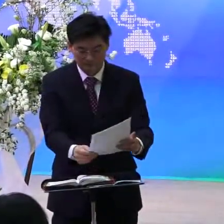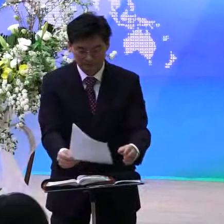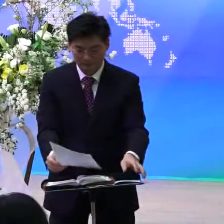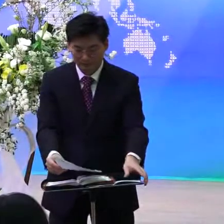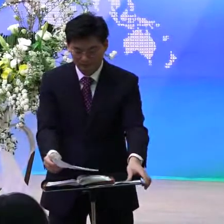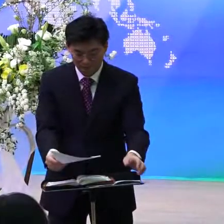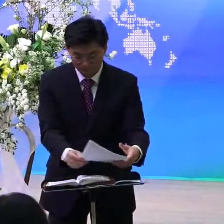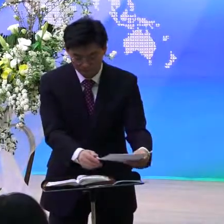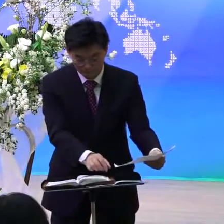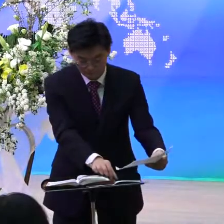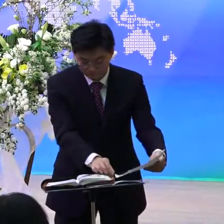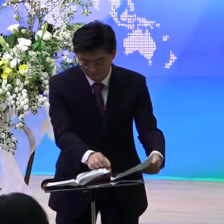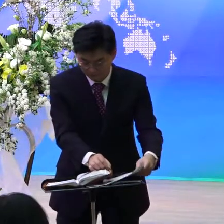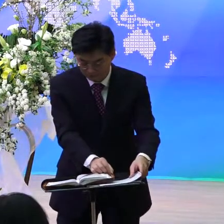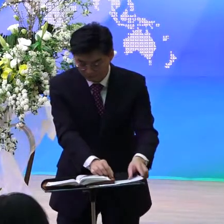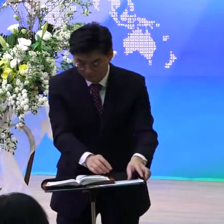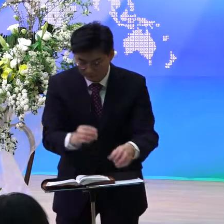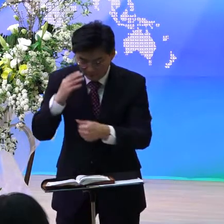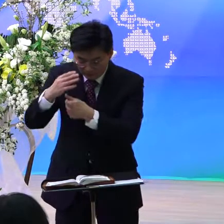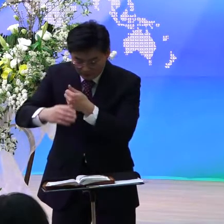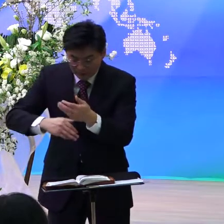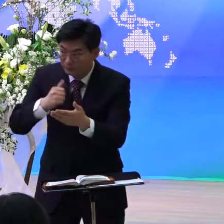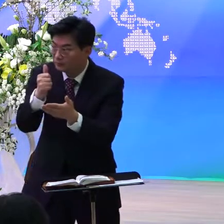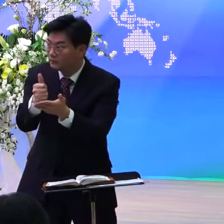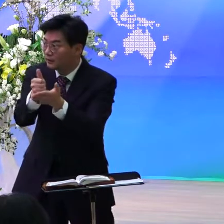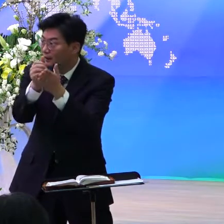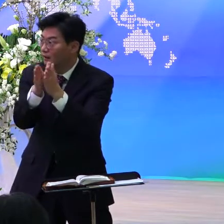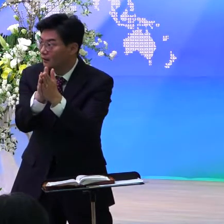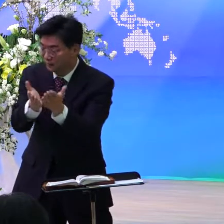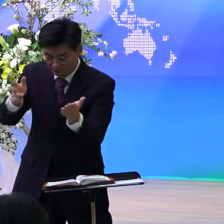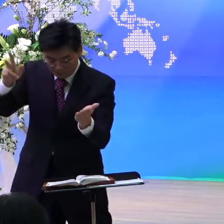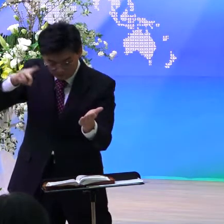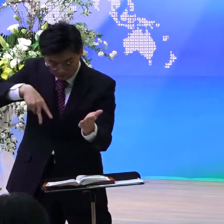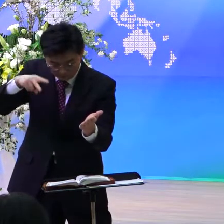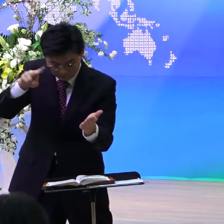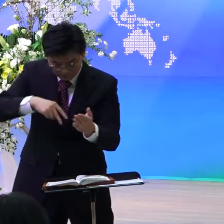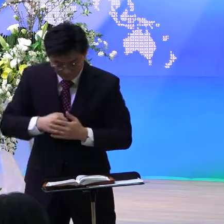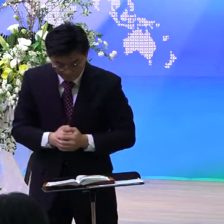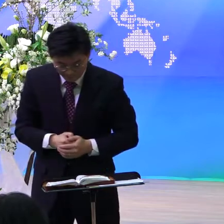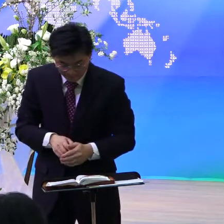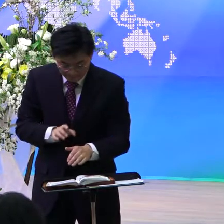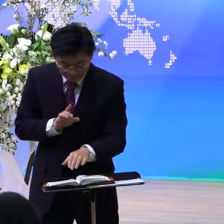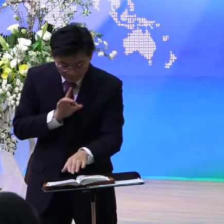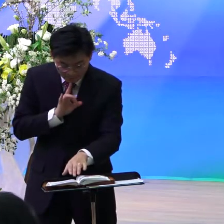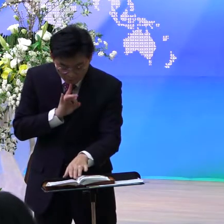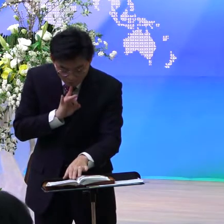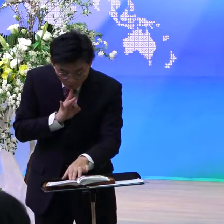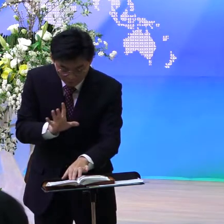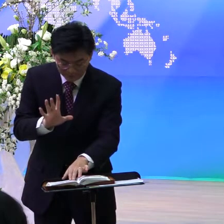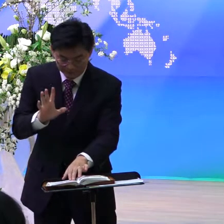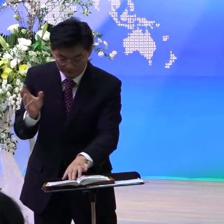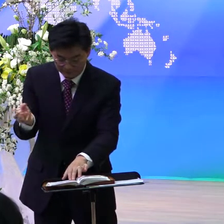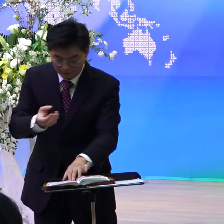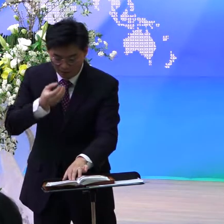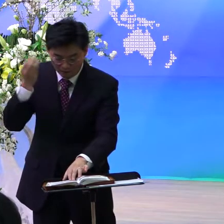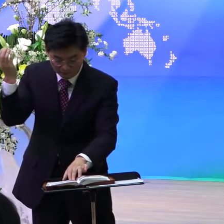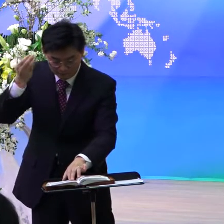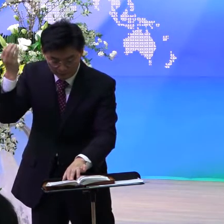사도행전 1장 8절 말씀. 오직 성령이 너희에게 임하시면 너희가